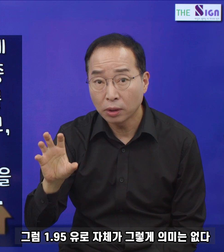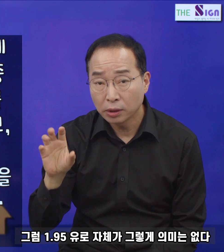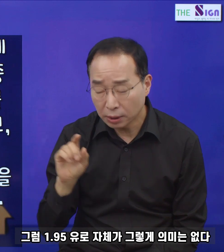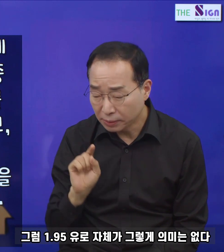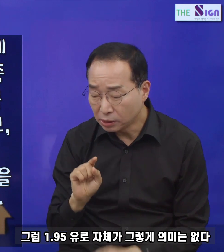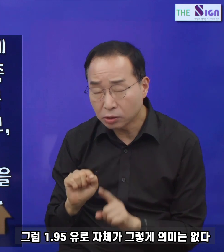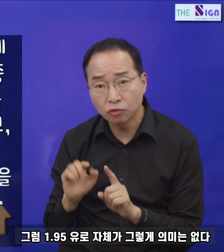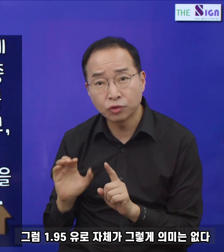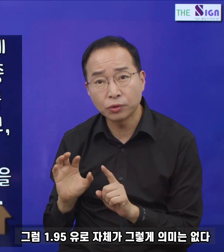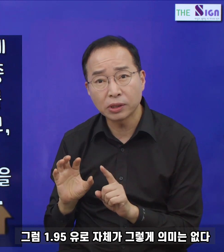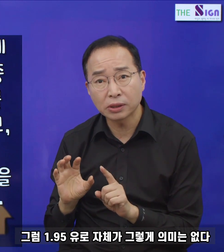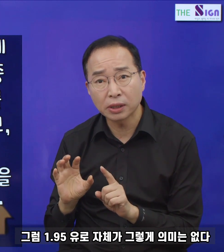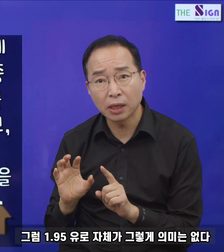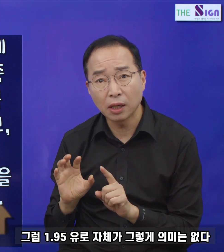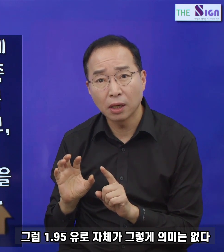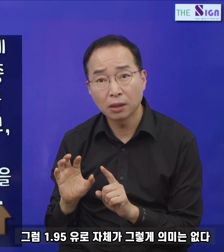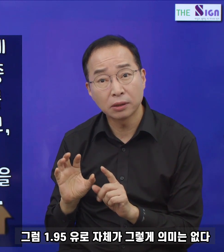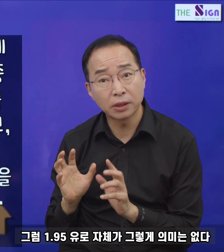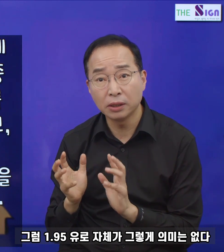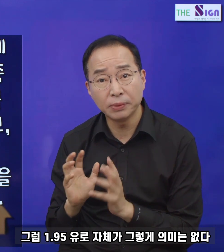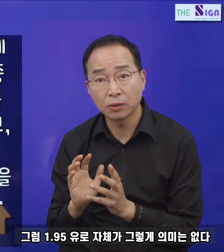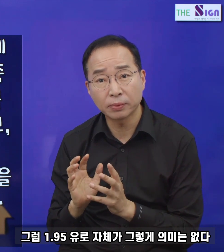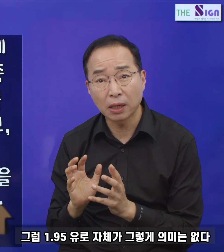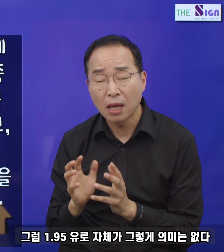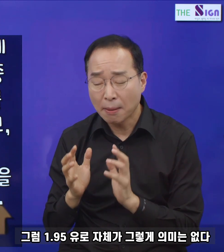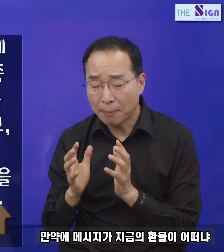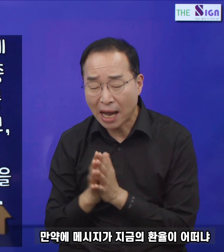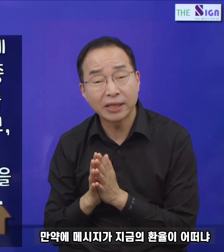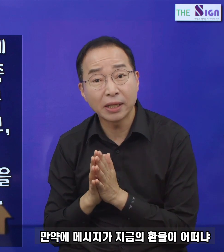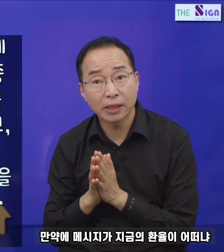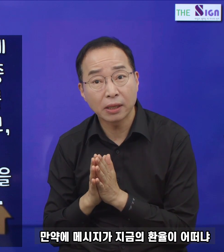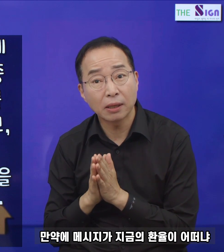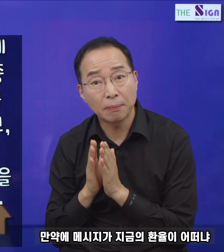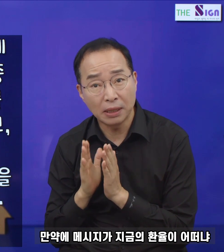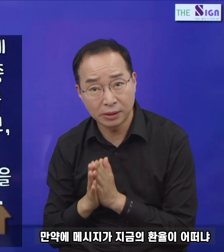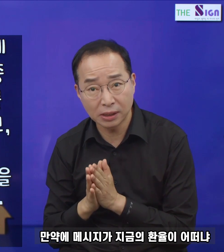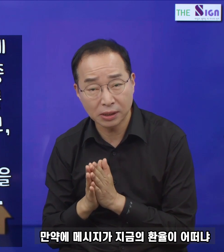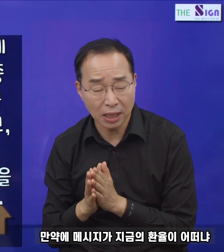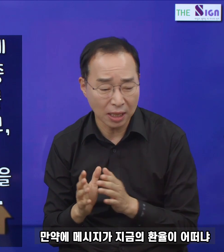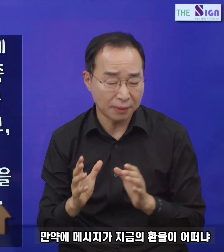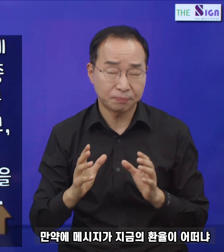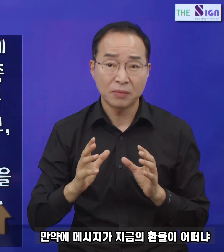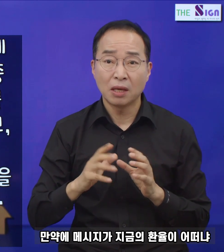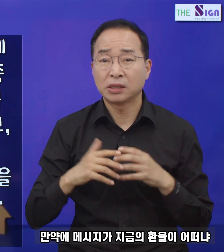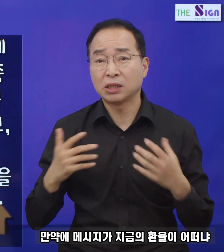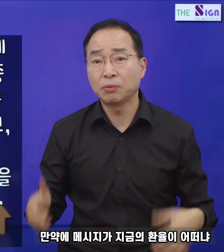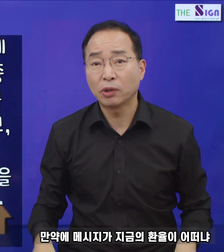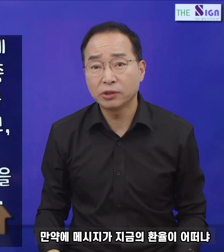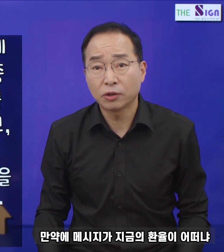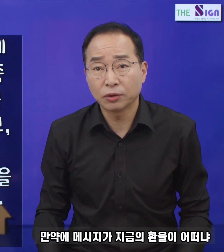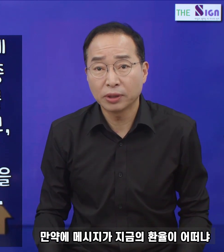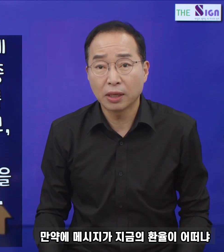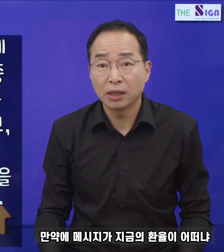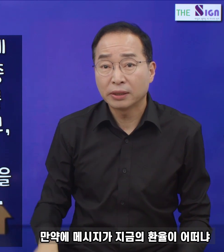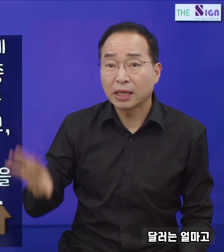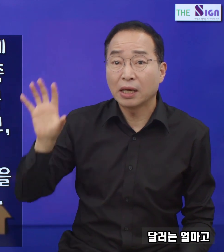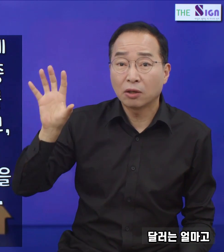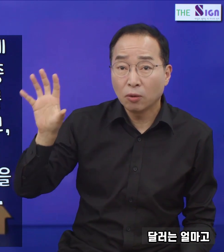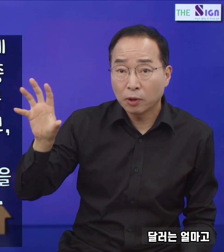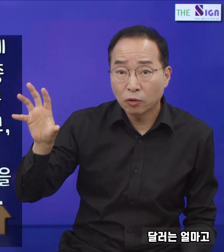그럼 1.9유로 자체가 그렇게 의미는 없다. 만약에 메시지가 지금의 환율이 어떠냐, 달러는 얼마고,